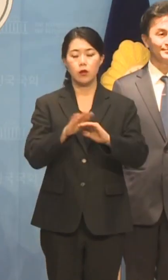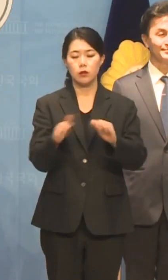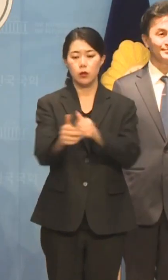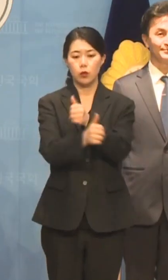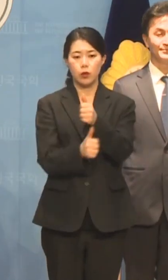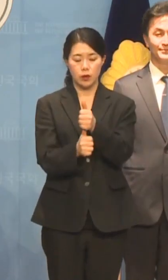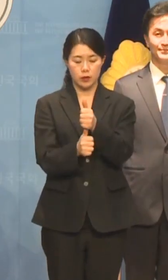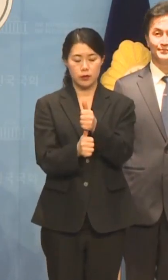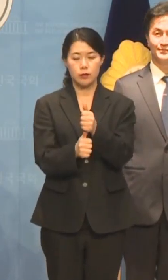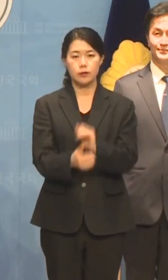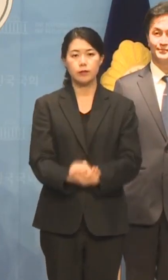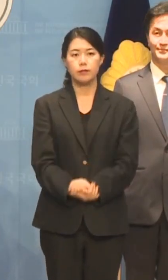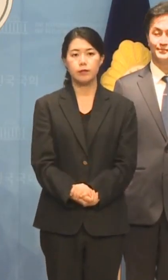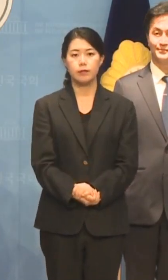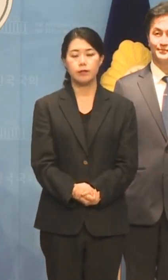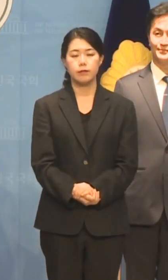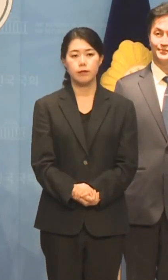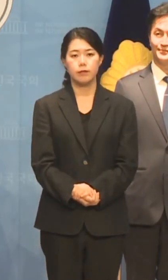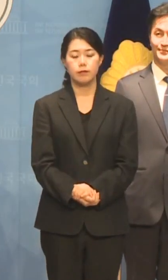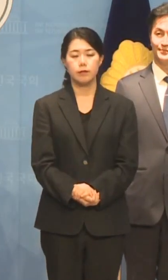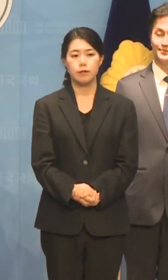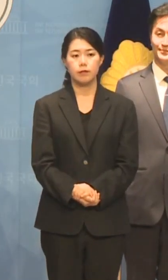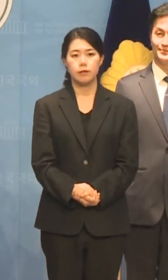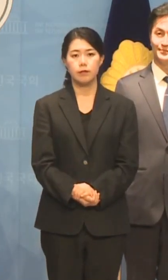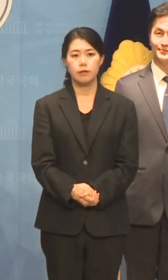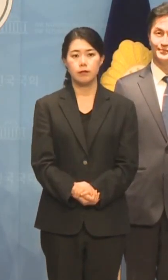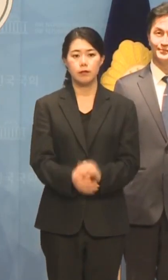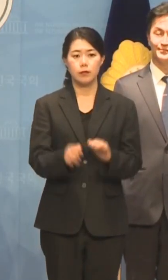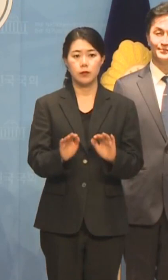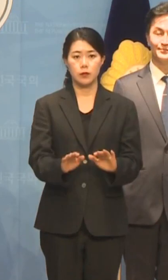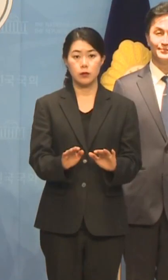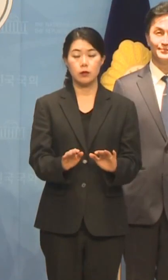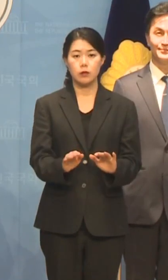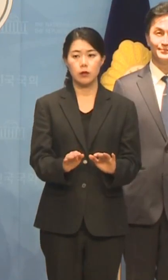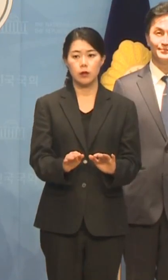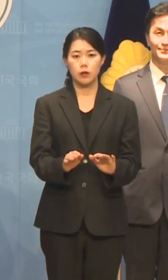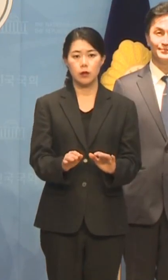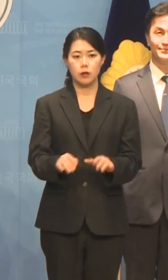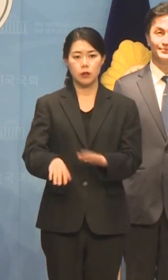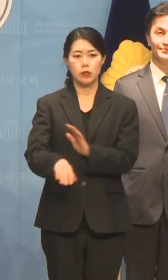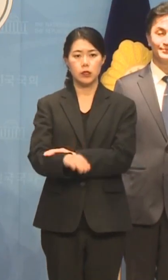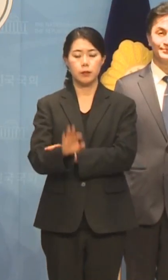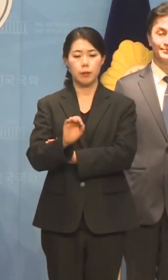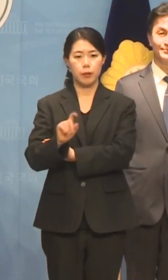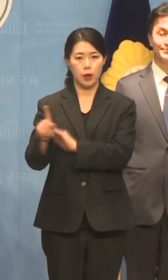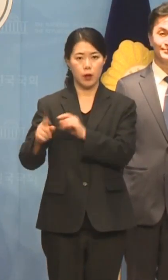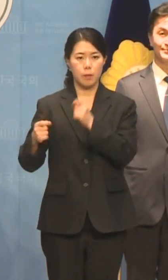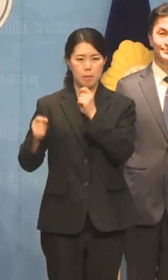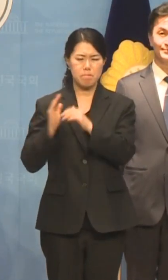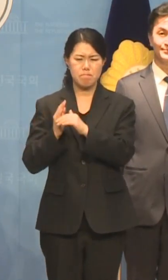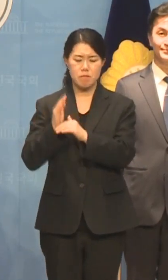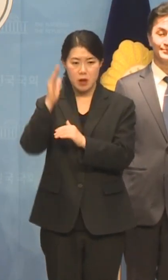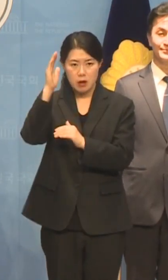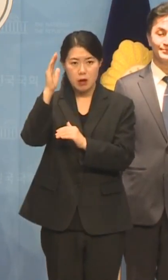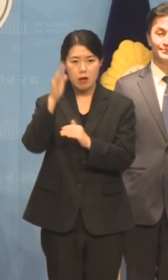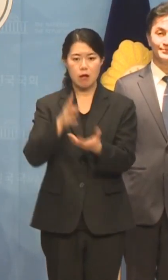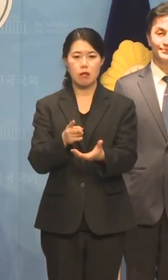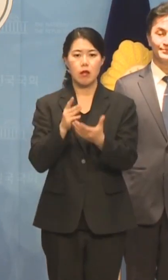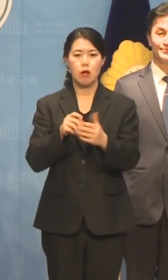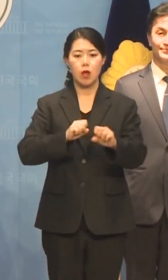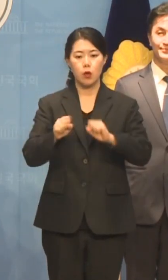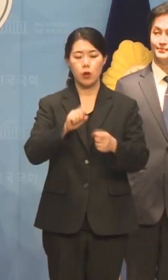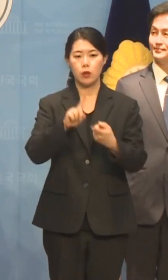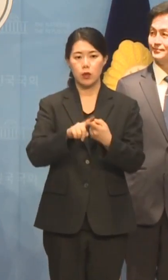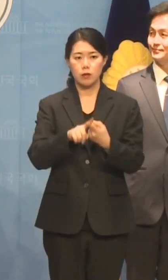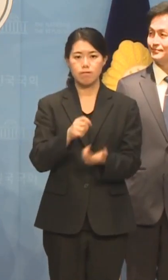테러대책위원회 위원들입니다. 오늘 지금 급증하고 있는 극우들에 의한 테러 행위에 대해서